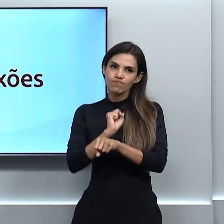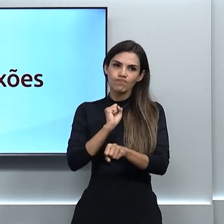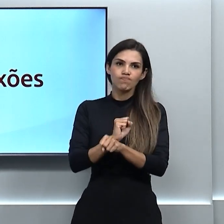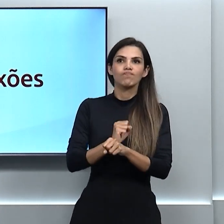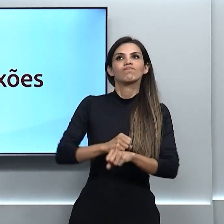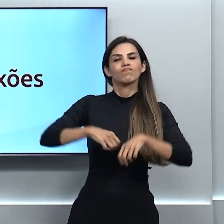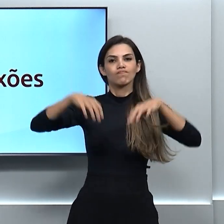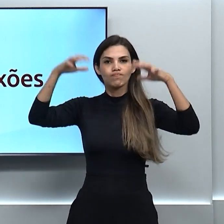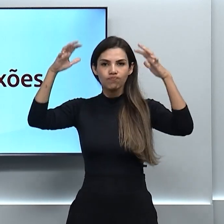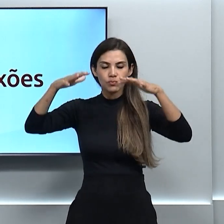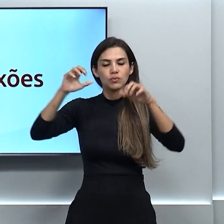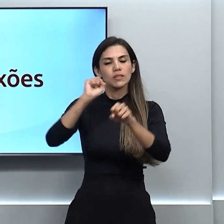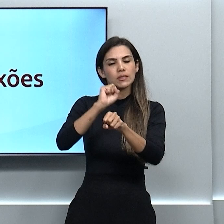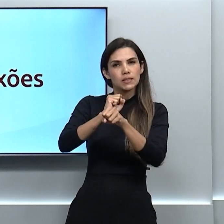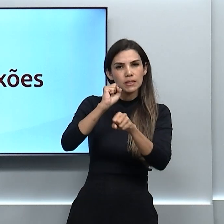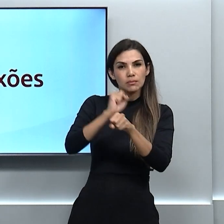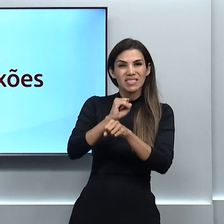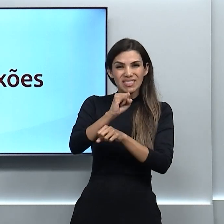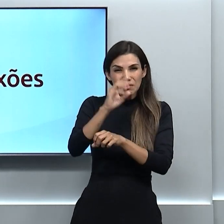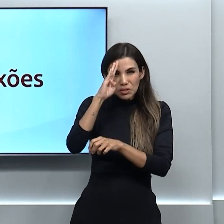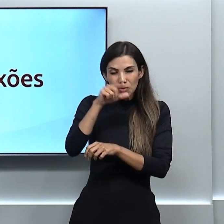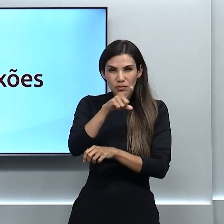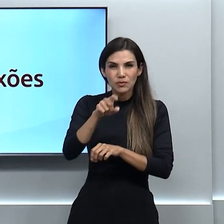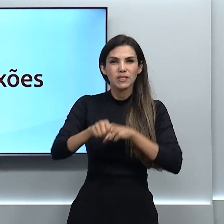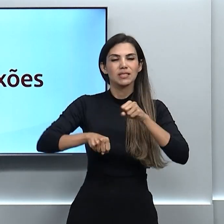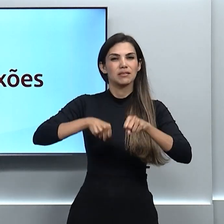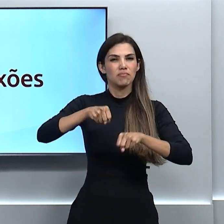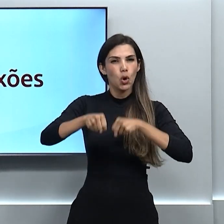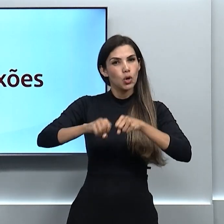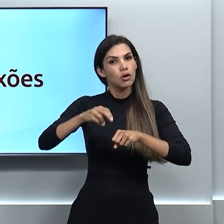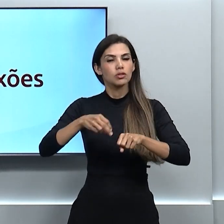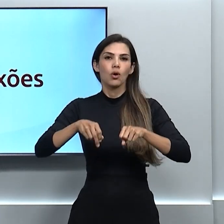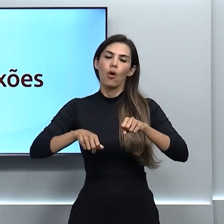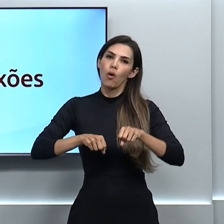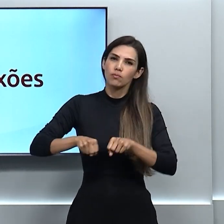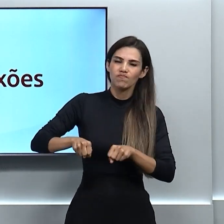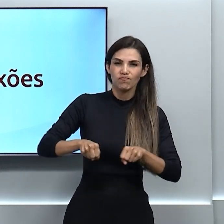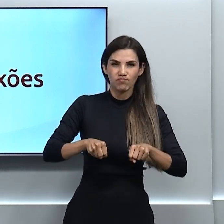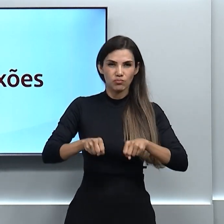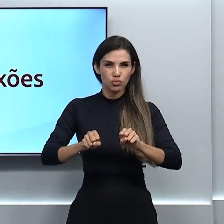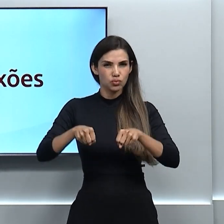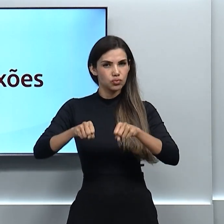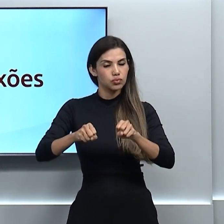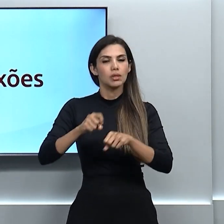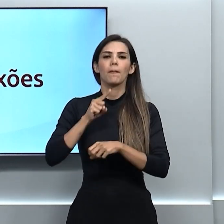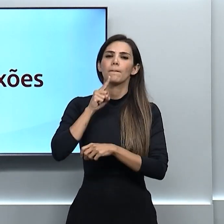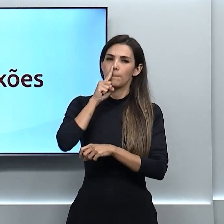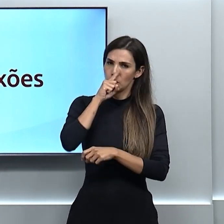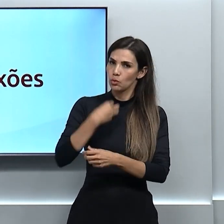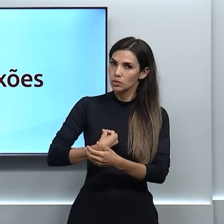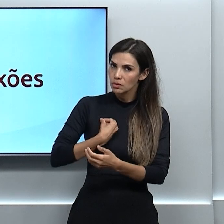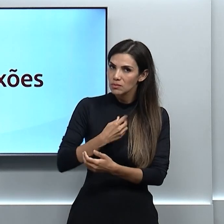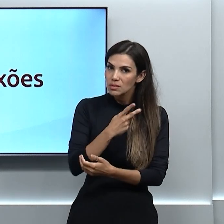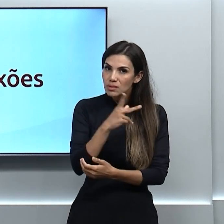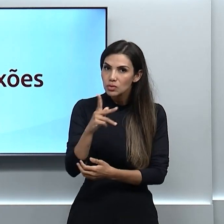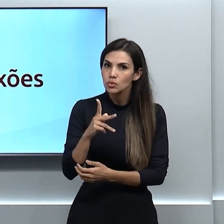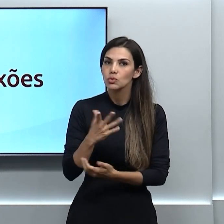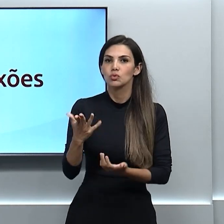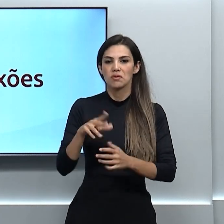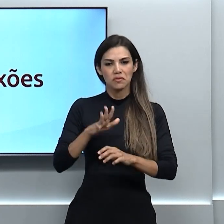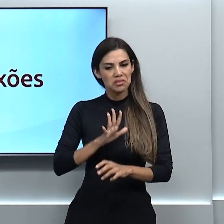passar, principalmente se você trafegar de moto ou de bicicleta, porque é muito perigoso até mesmo para a vida você se arriscar,